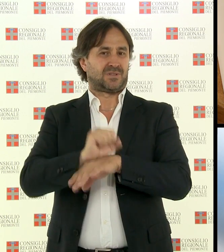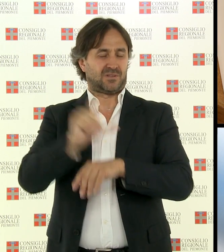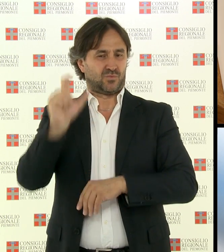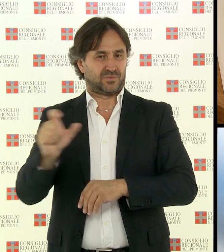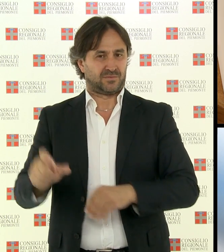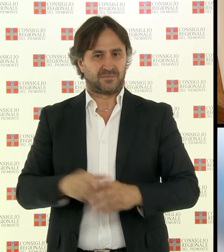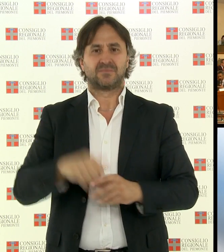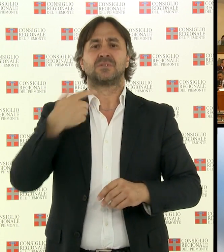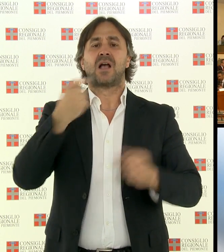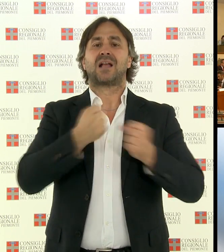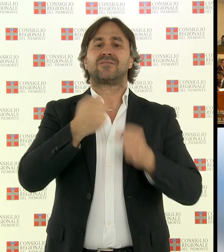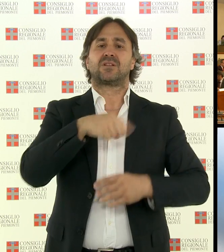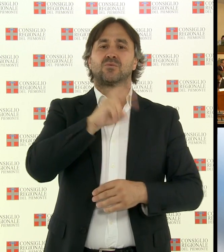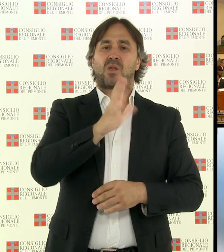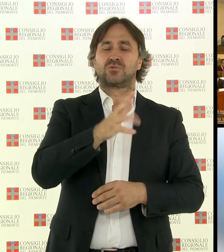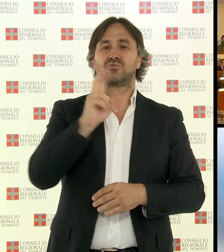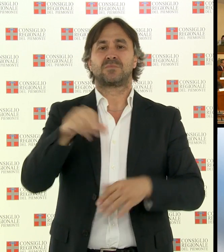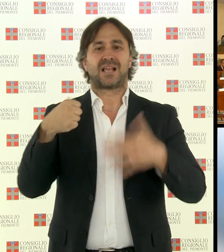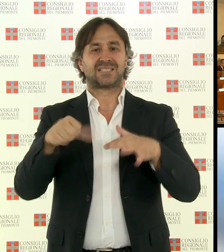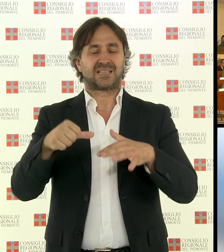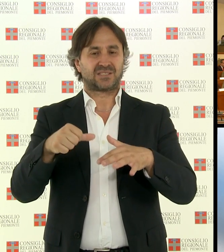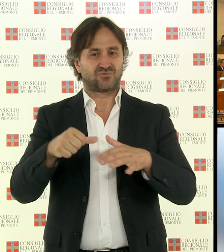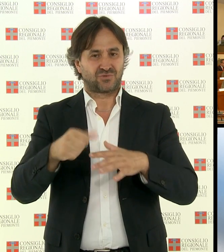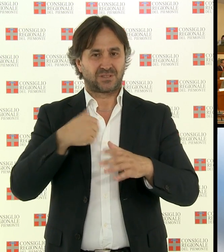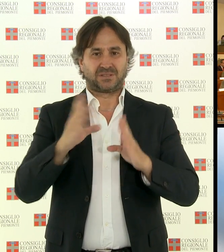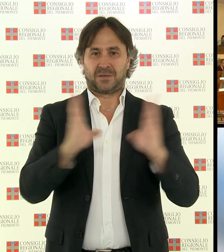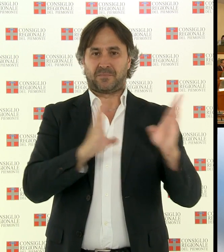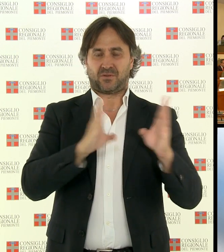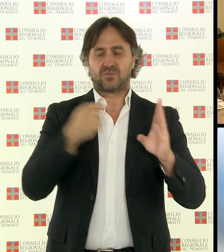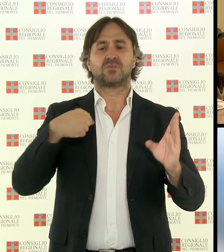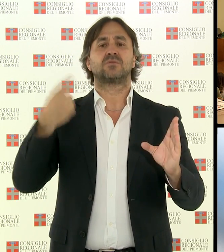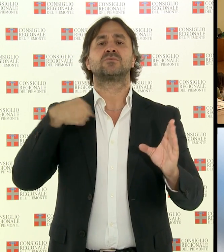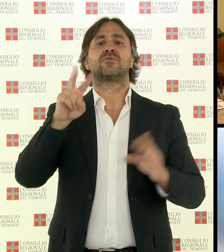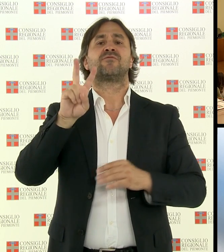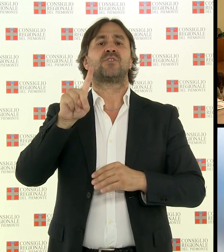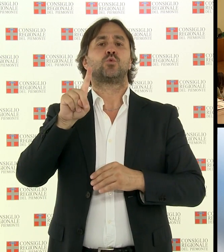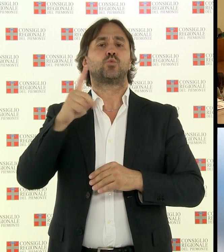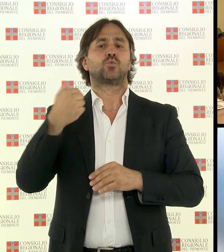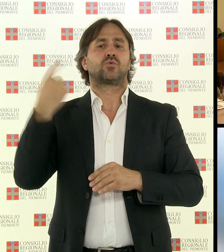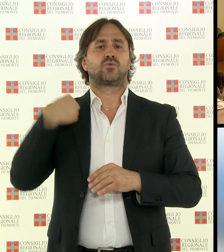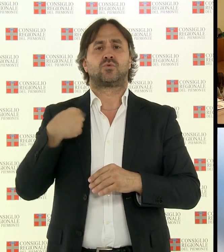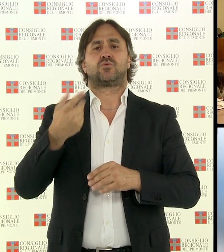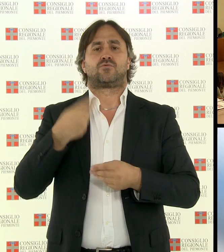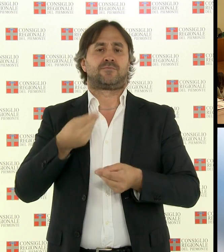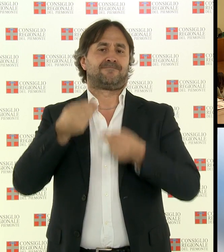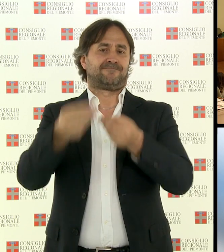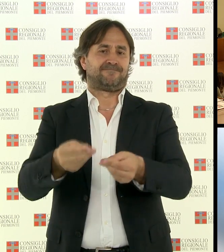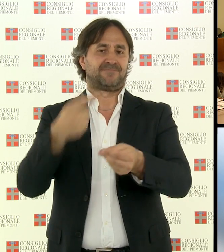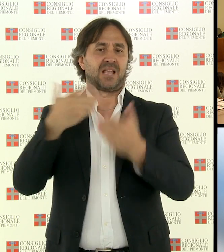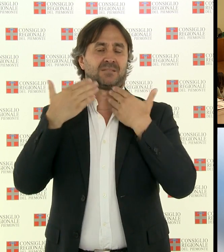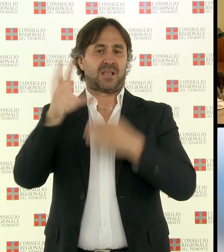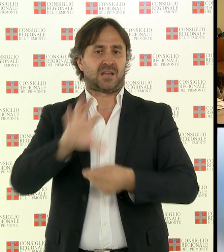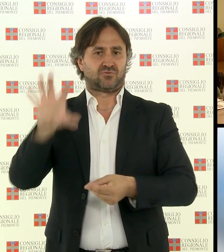annuale dell'attività 2015-2016, illustrata martedì 21 giugno all'Assemblea regionale. 3 sono le